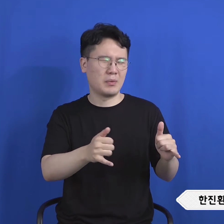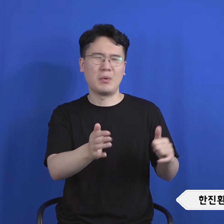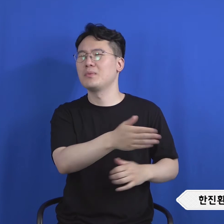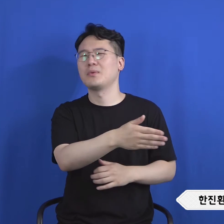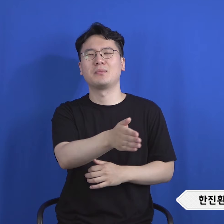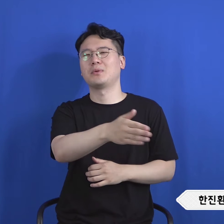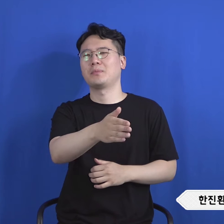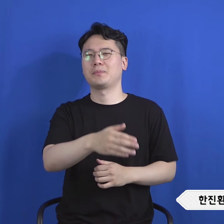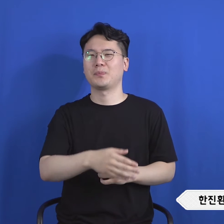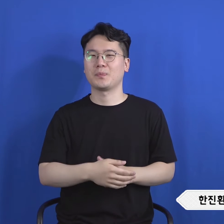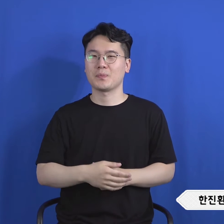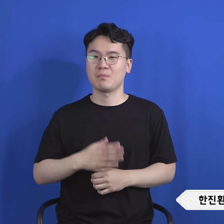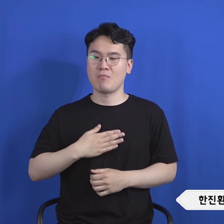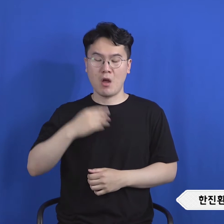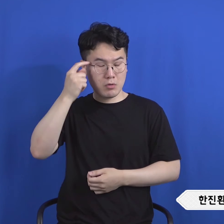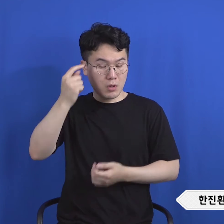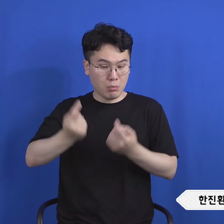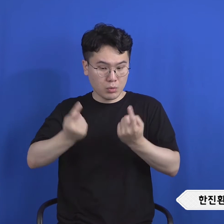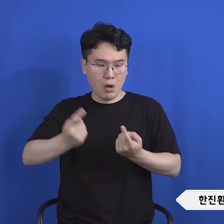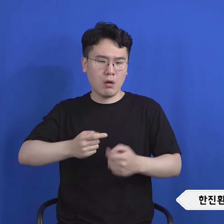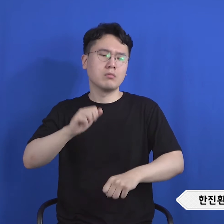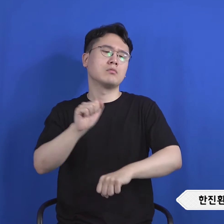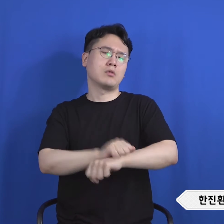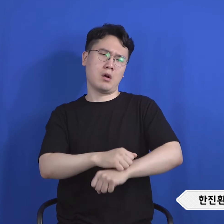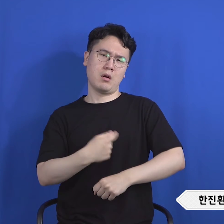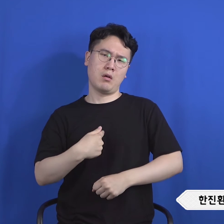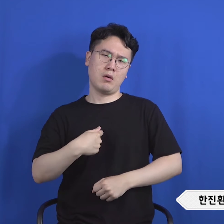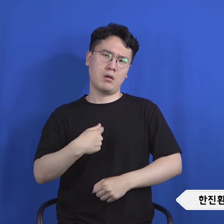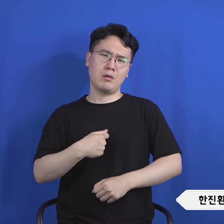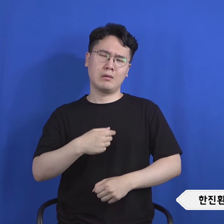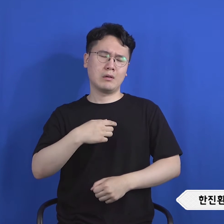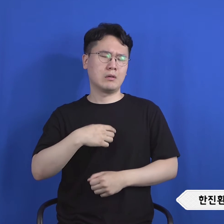그렇게 나쁜 짓 한 건 아니야 하면서 자꾸 합리화를 합니다.